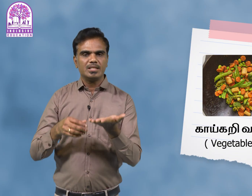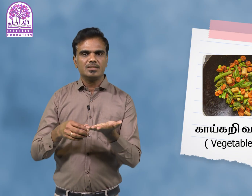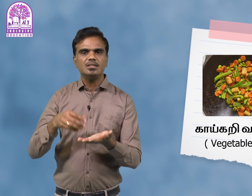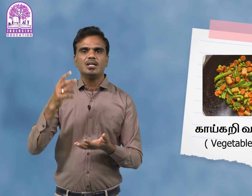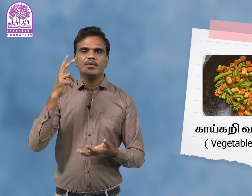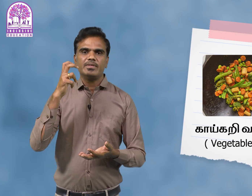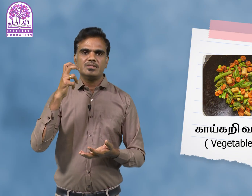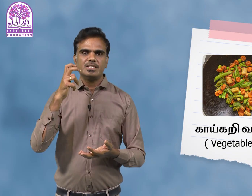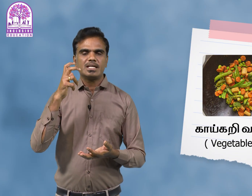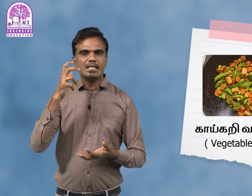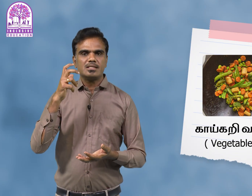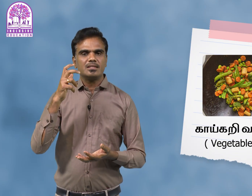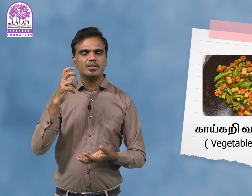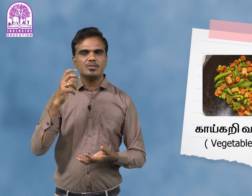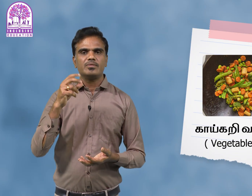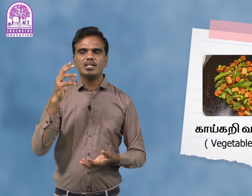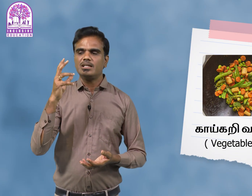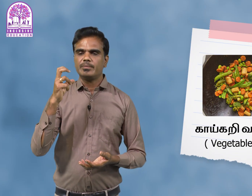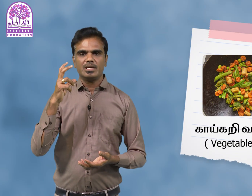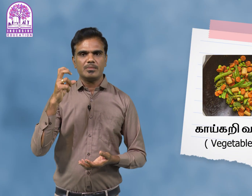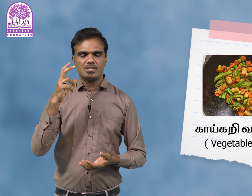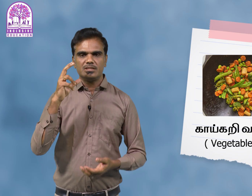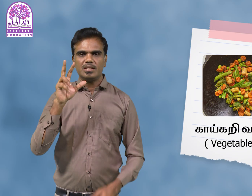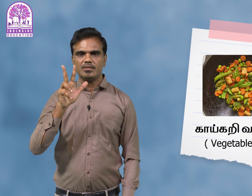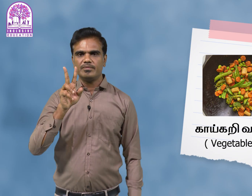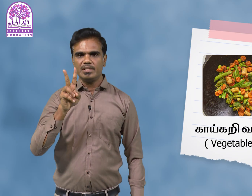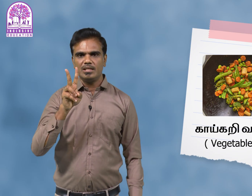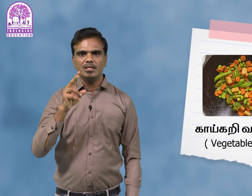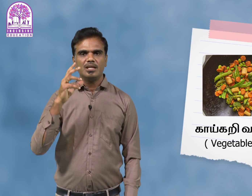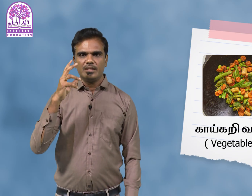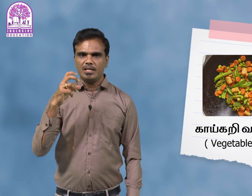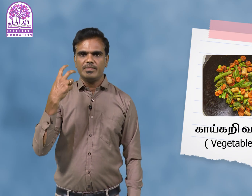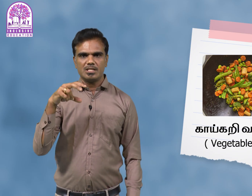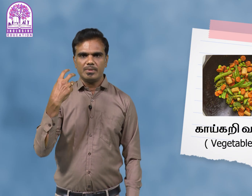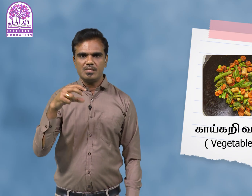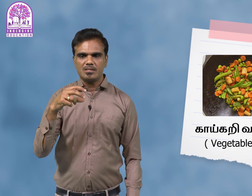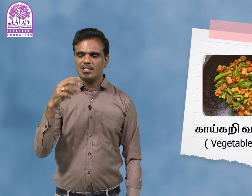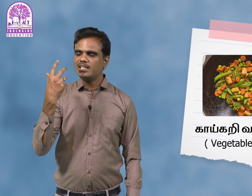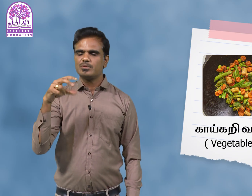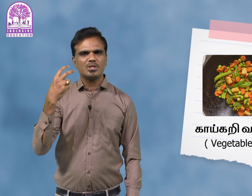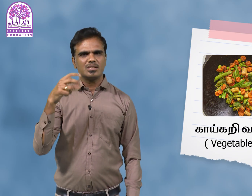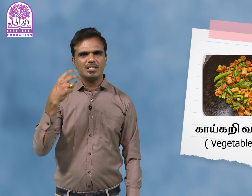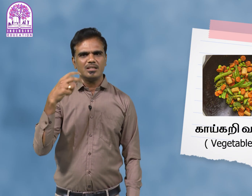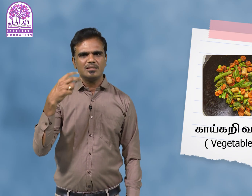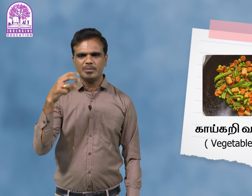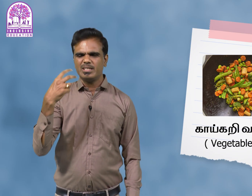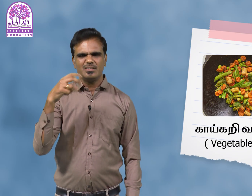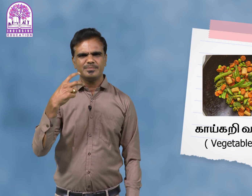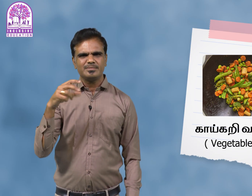என்னது வெஜ் கர்ரீஸ் எல்லாத்துக்கும் என்ன சொல்லுவாங்க இப்படி காமிச்சிட்டு, அதாவது எல்லாம் வெஜிடபிள்ஸ். இது எதுக்கு சொல்கிறாங்க தெரியுதா, இப்படி